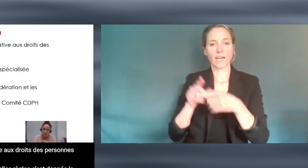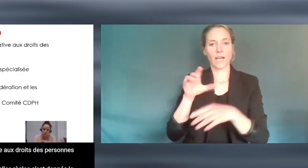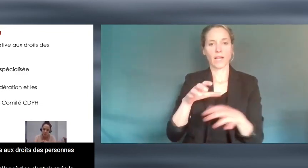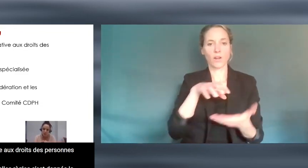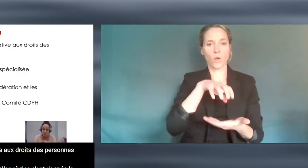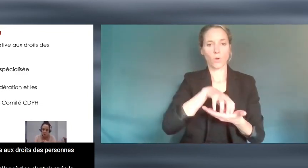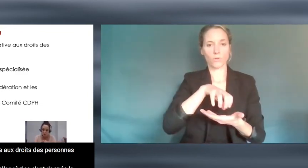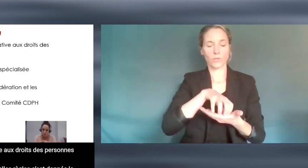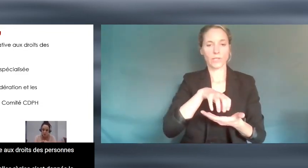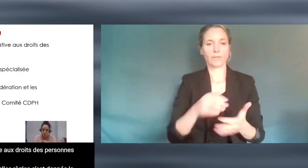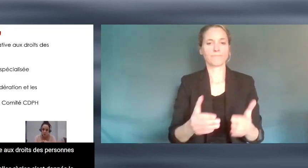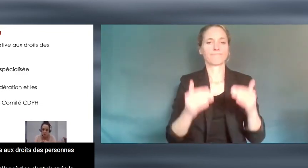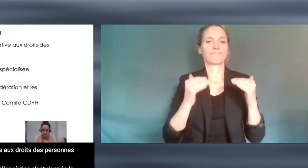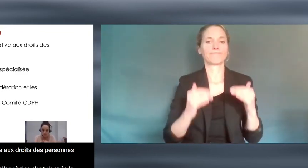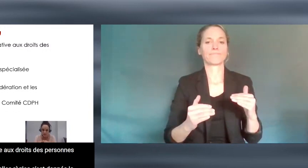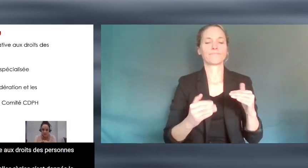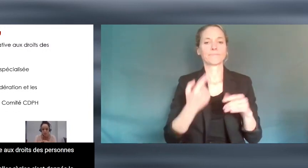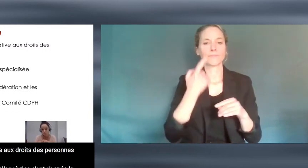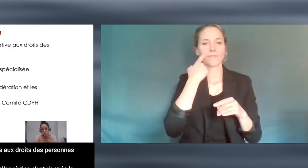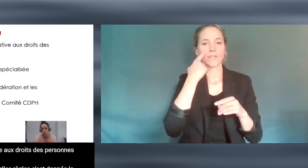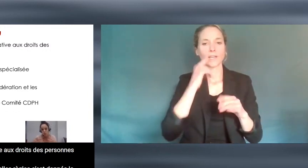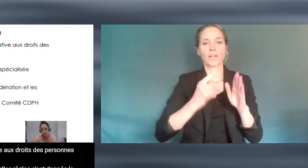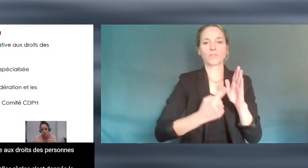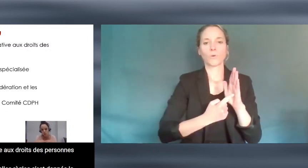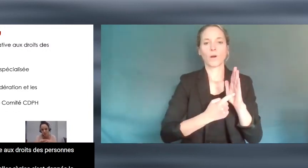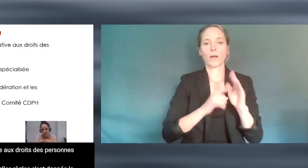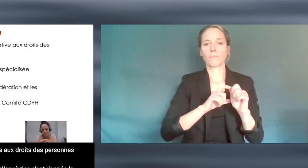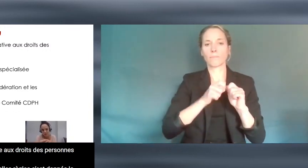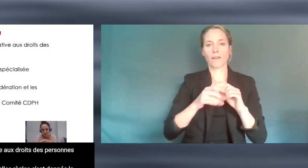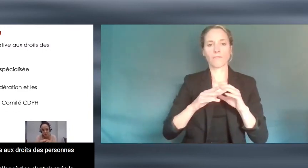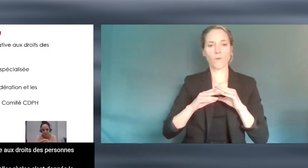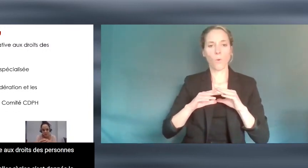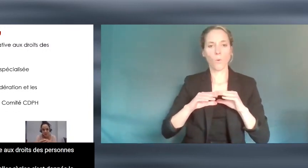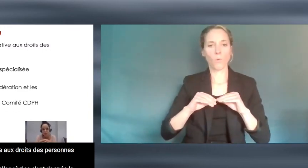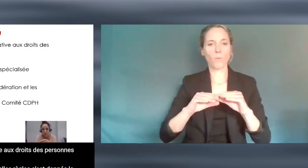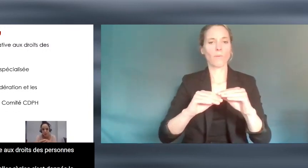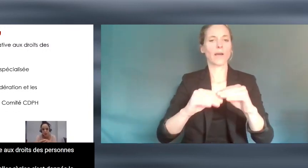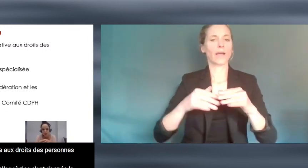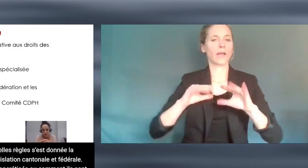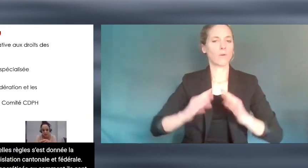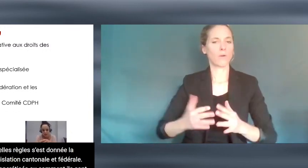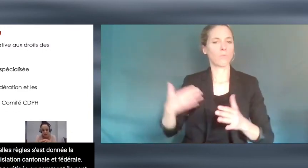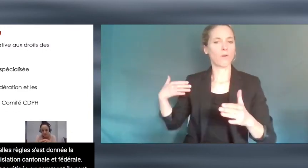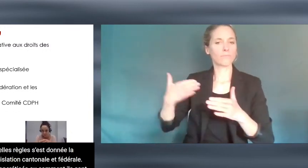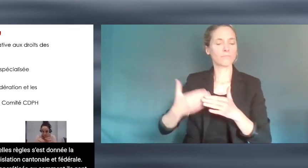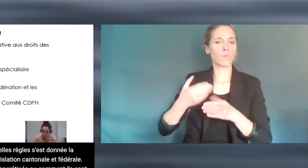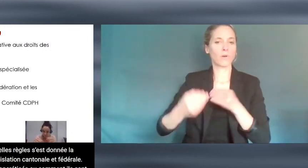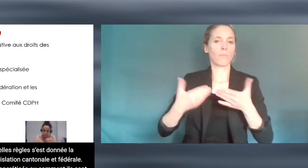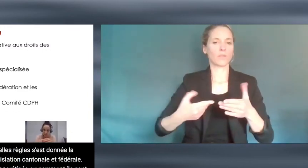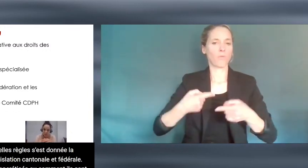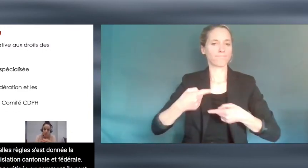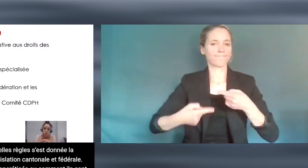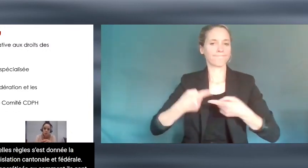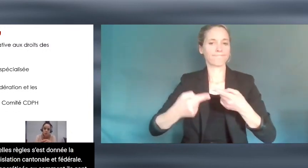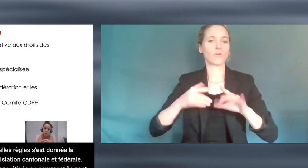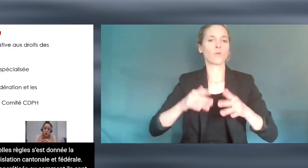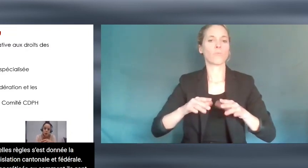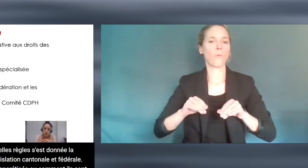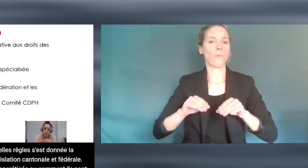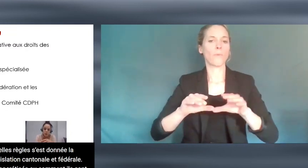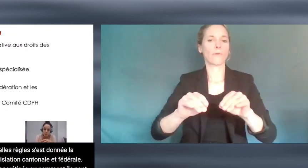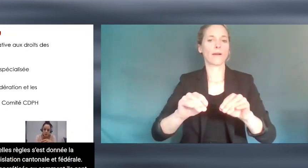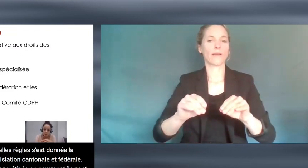façon ces droits ont été concrétisés, ou comment est-ce qu'ils sont en train d'être concrétisés au niveau technique. Et ce que nous